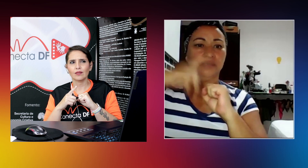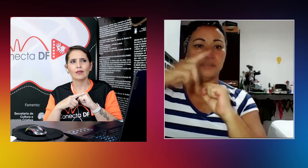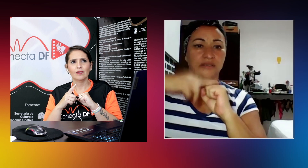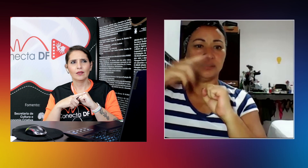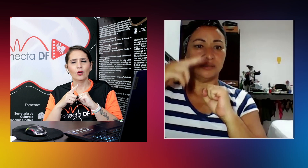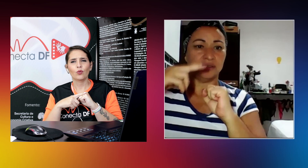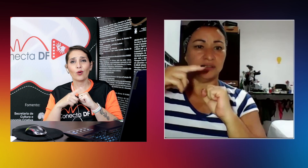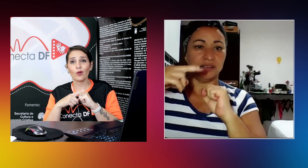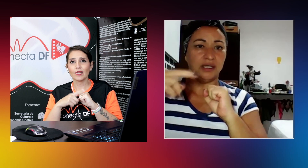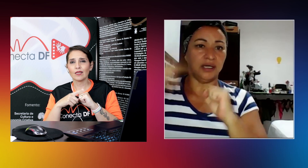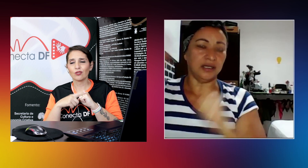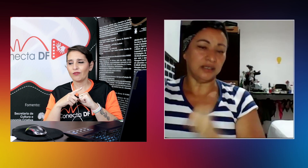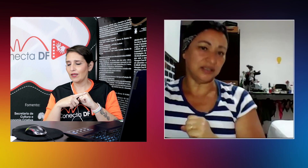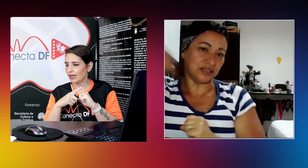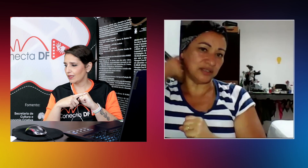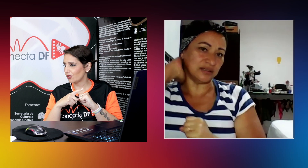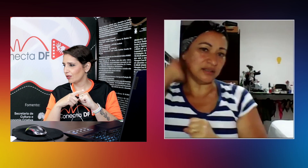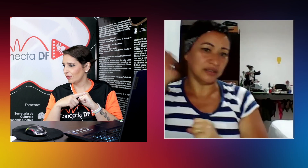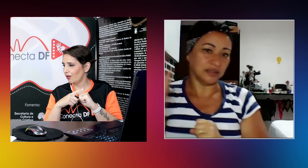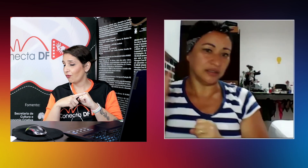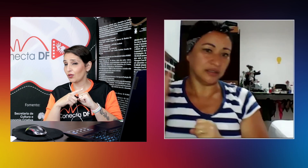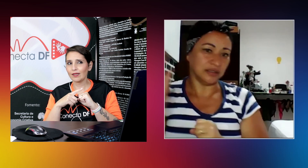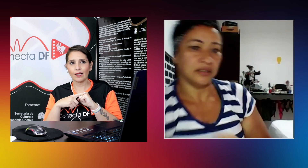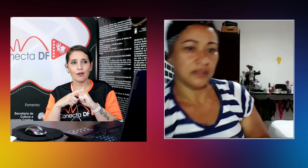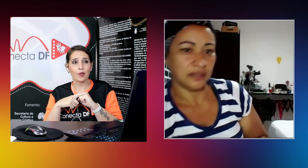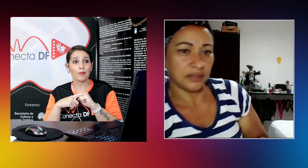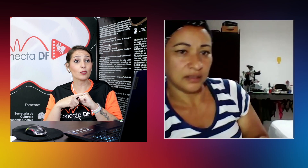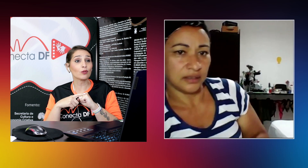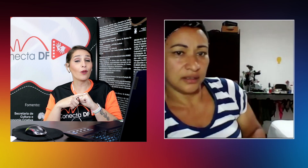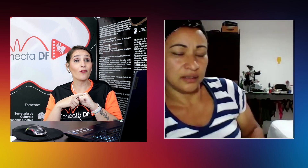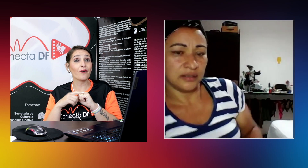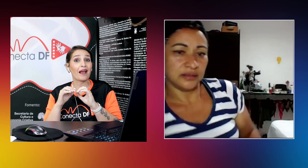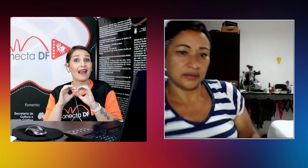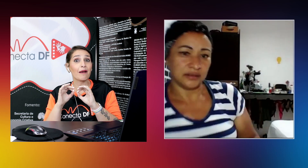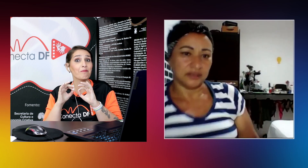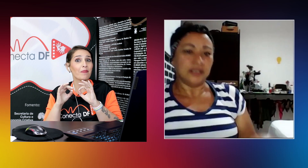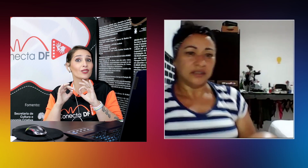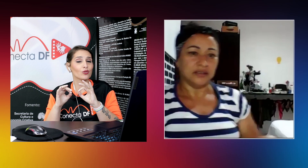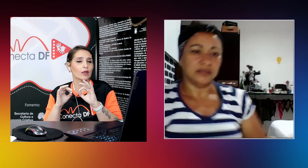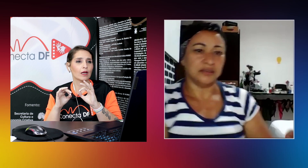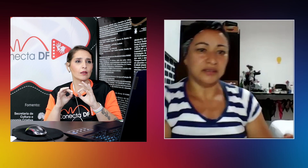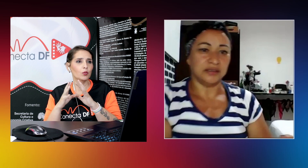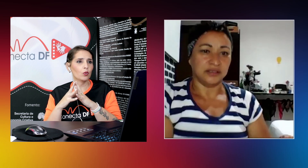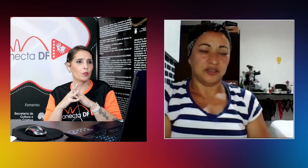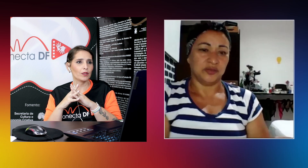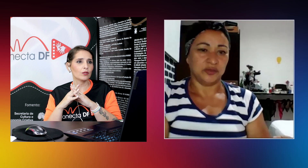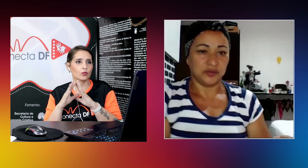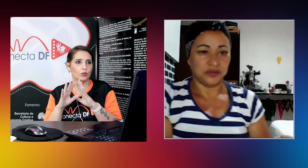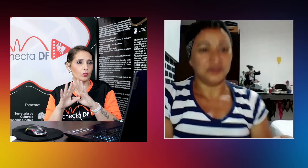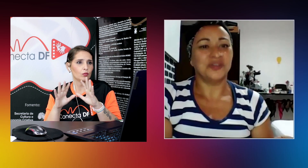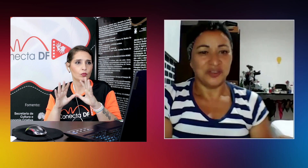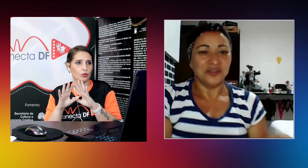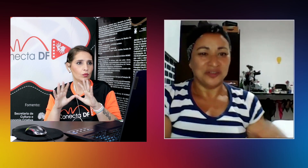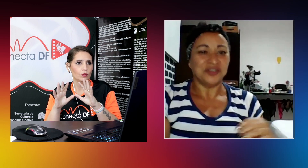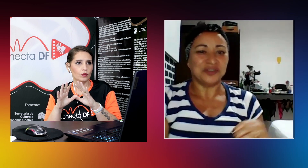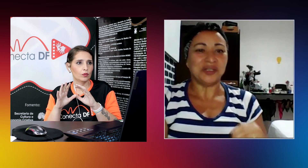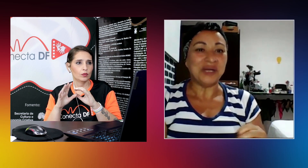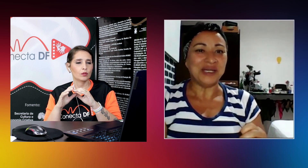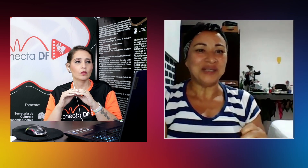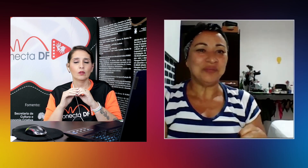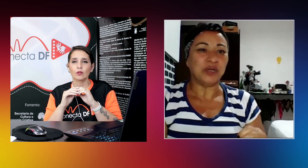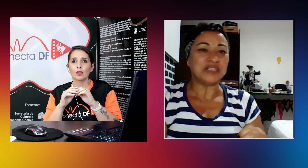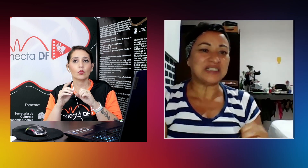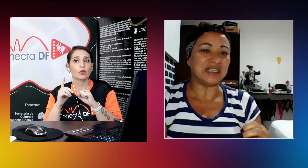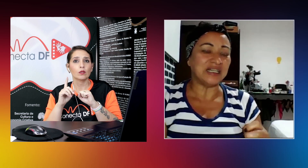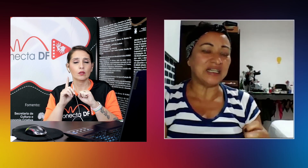diferente. O que eu conheço é diferente. Eu vou tentar lembrar, porque eu sou apaixonada por cupuaçu. Eu